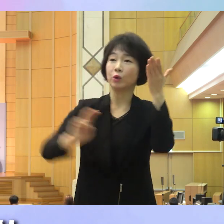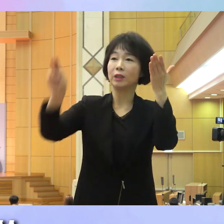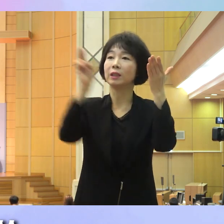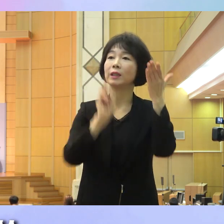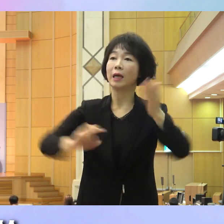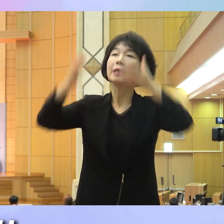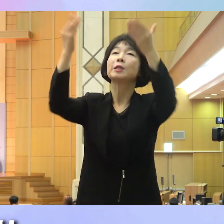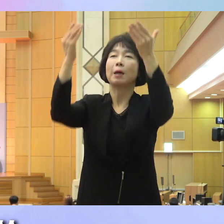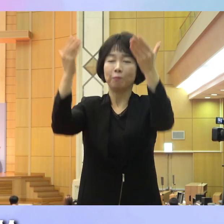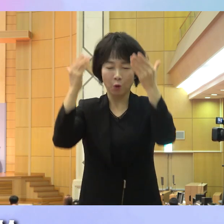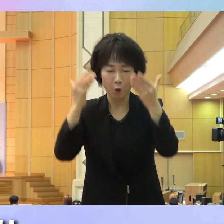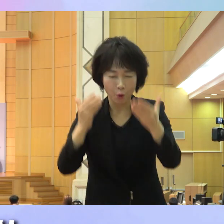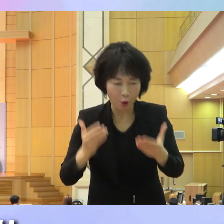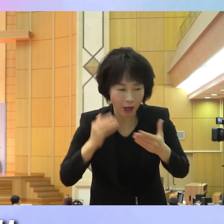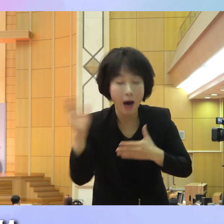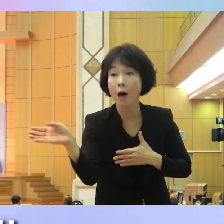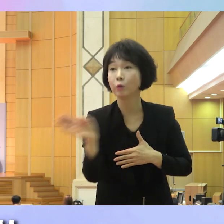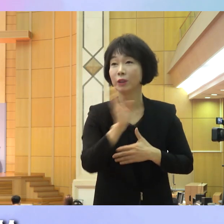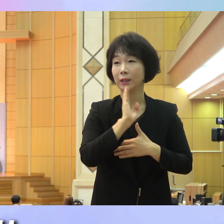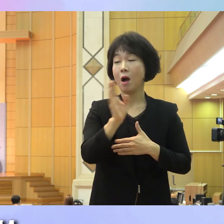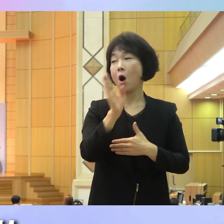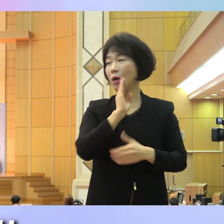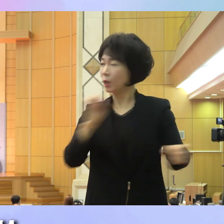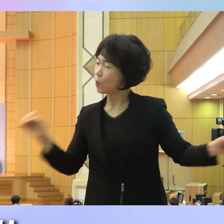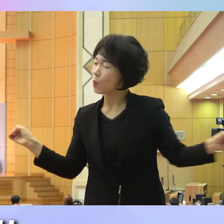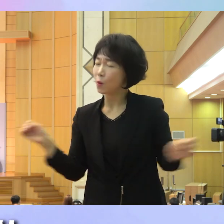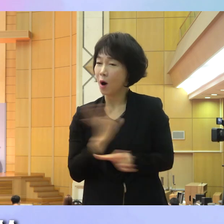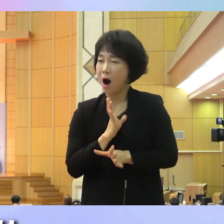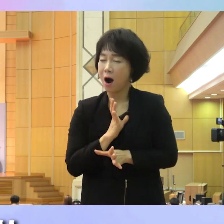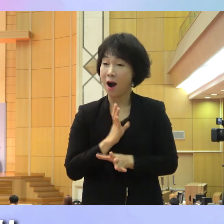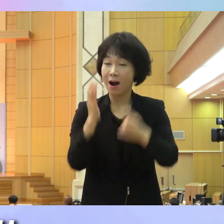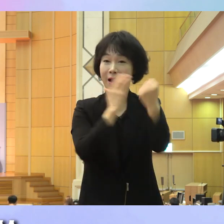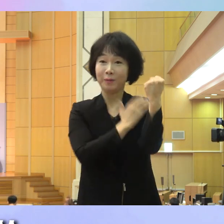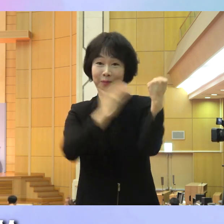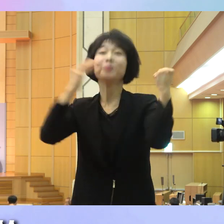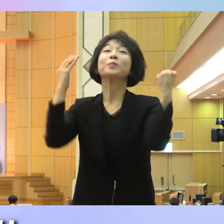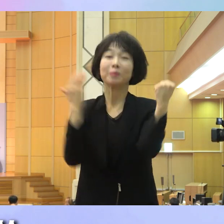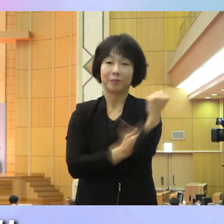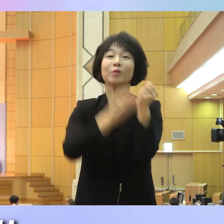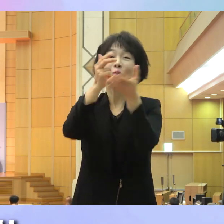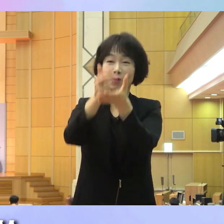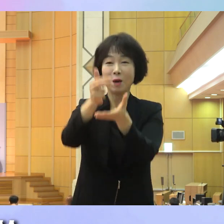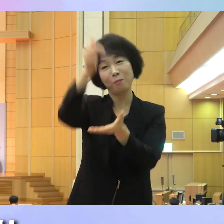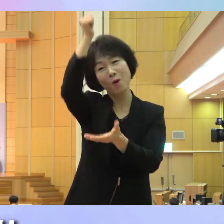찬송 주니 참 놀라운 능력이로다.